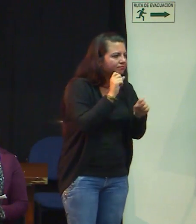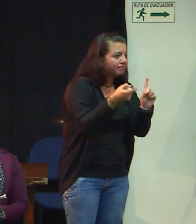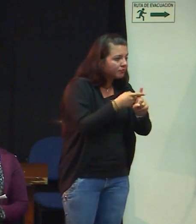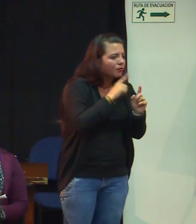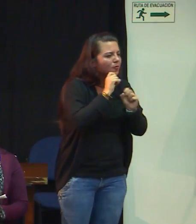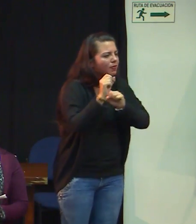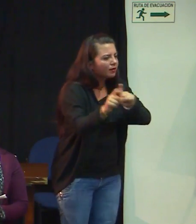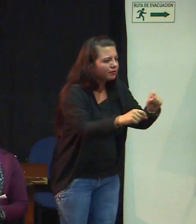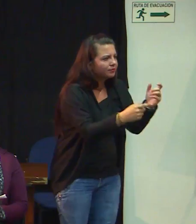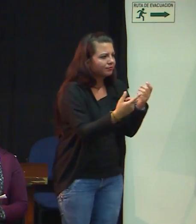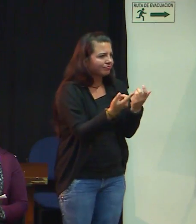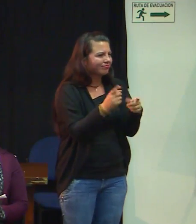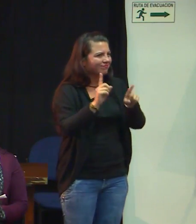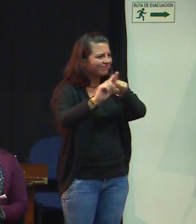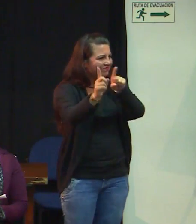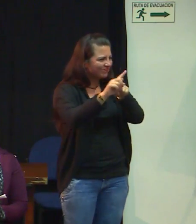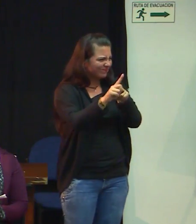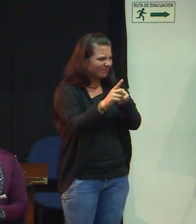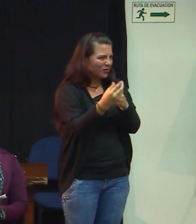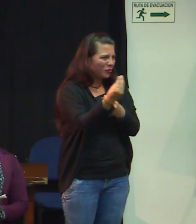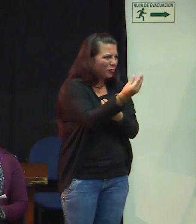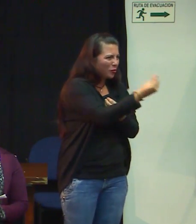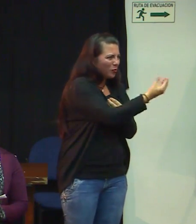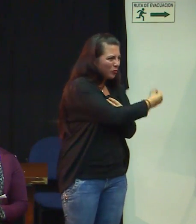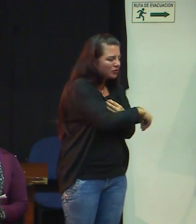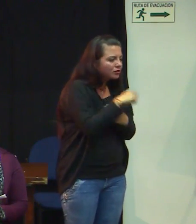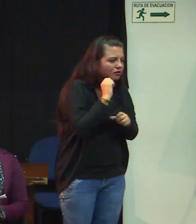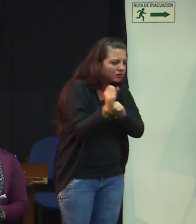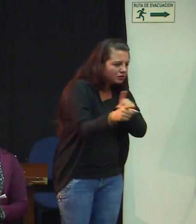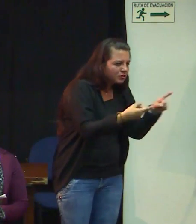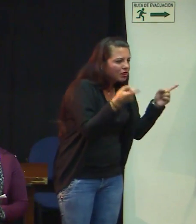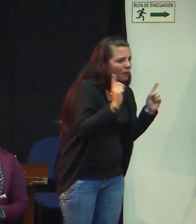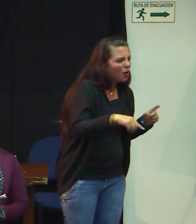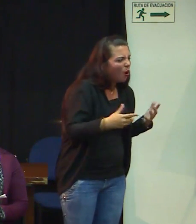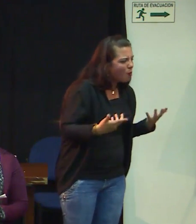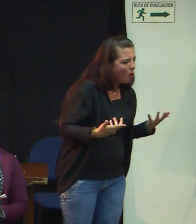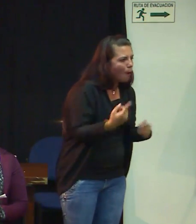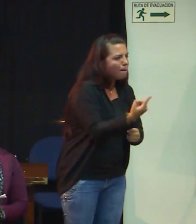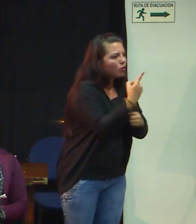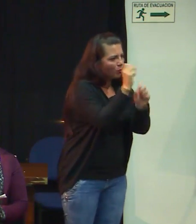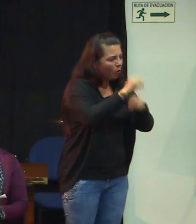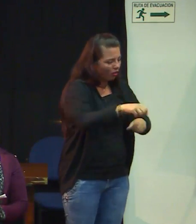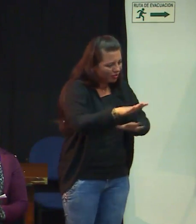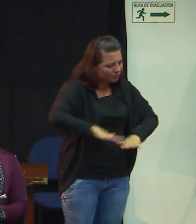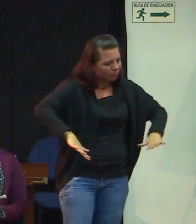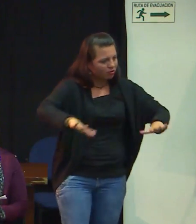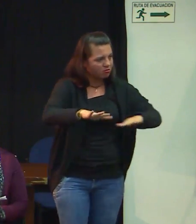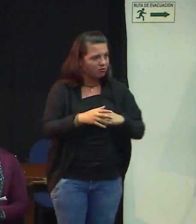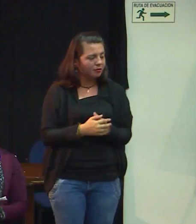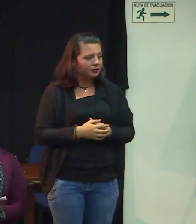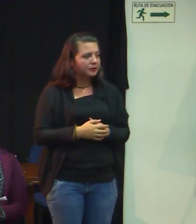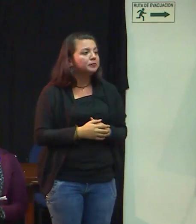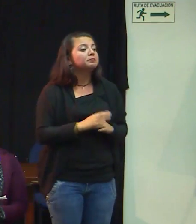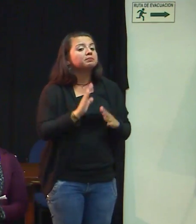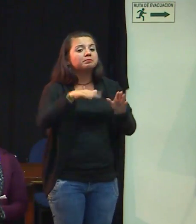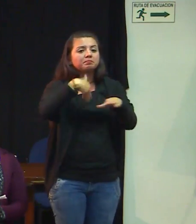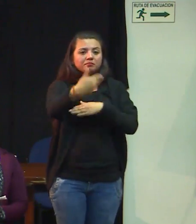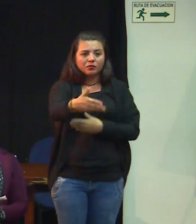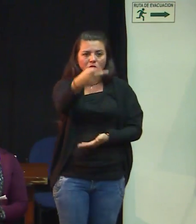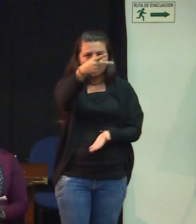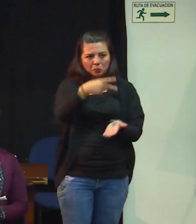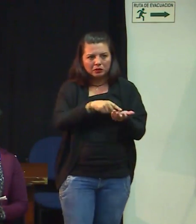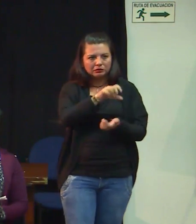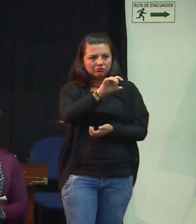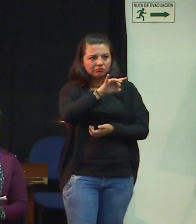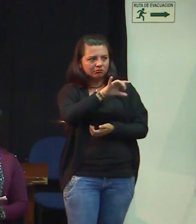realiza con todos los estamentos, que se buscó una plataforma política entre todos. Después de eso, en el